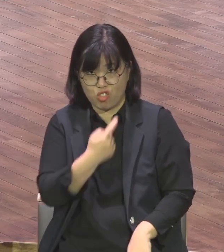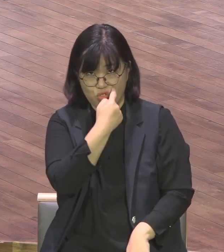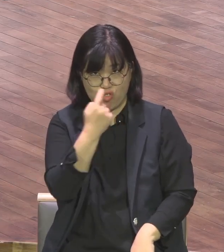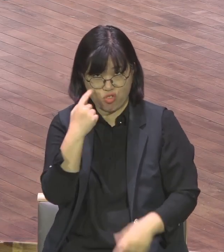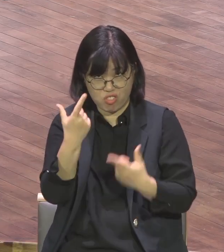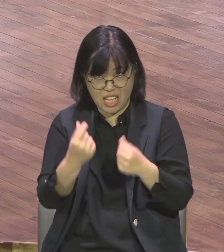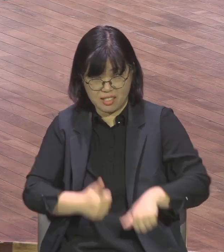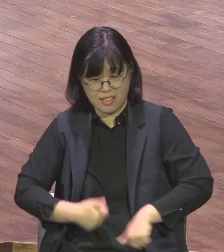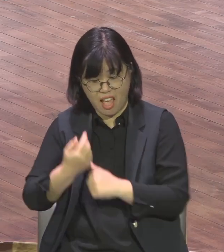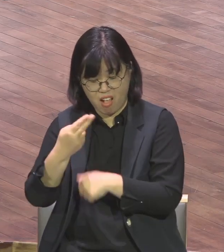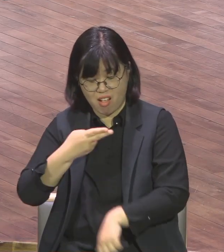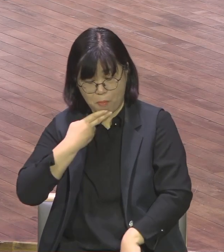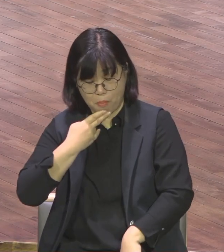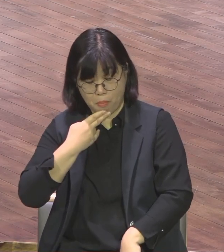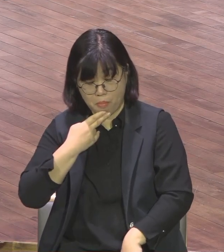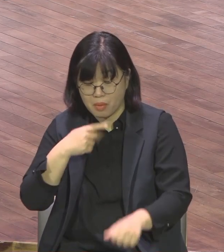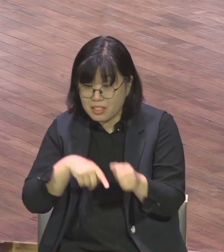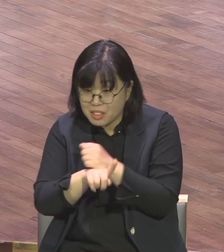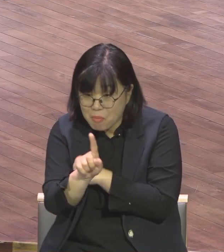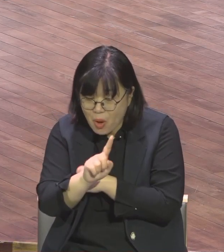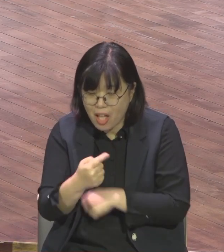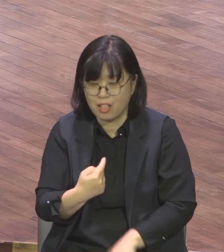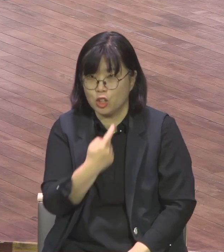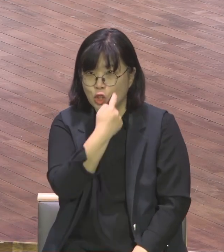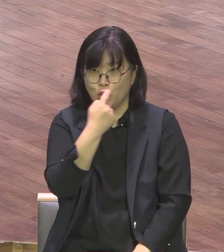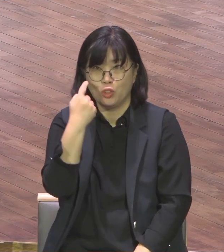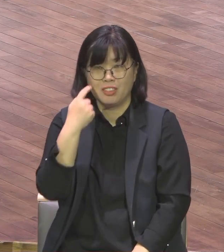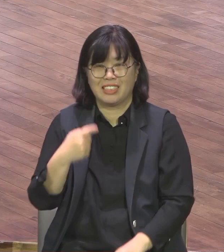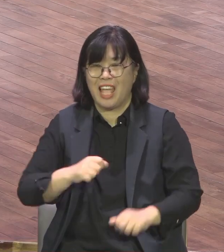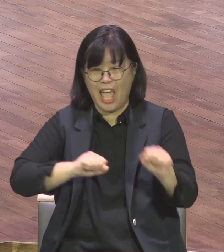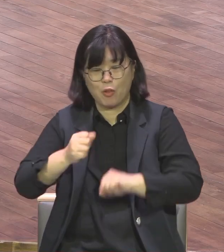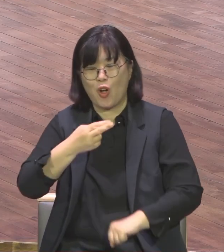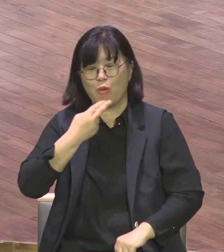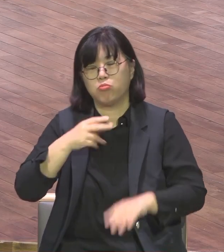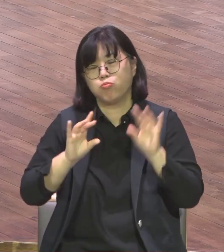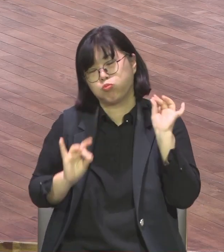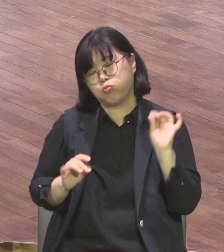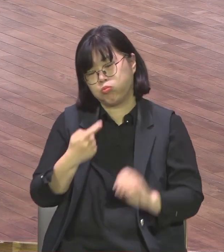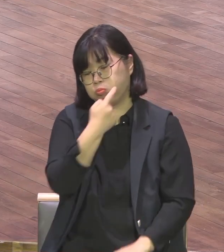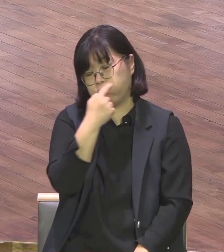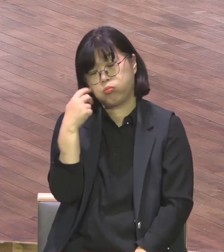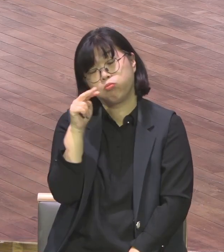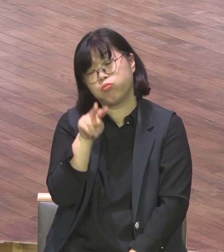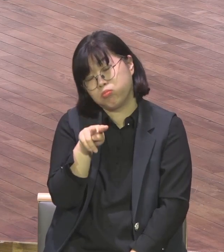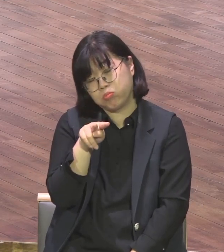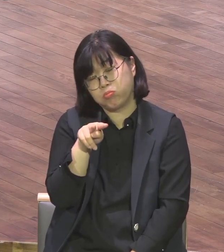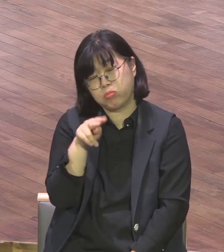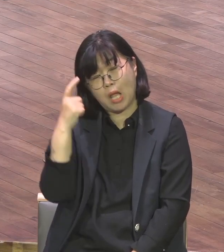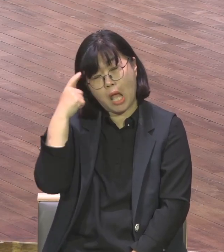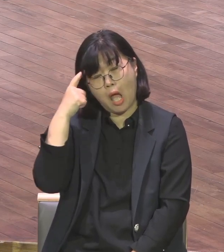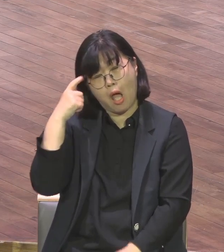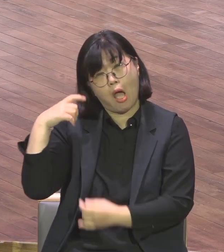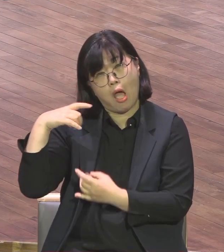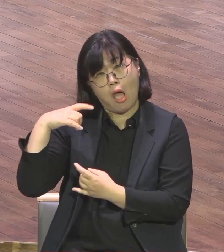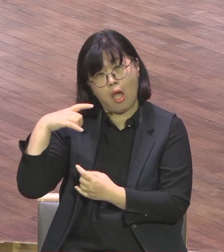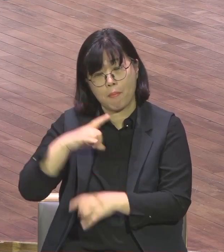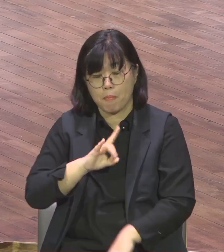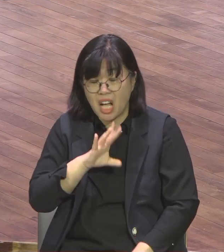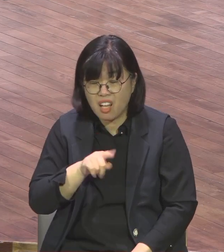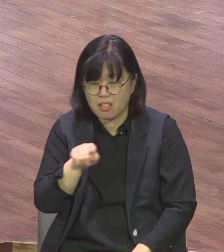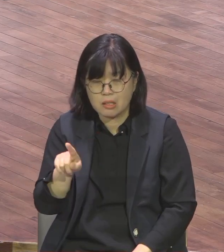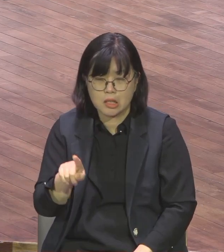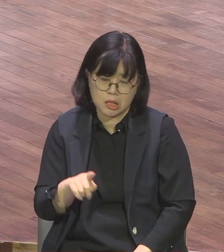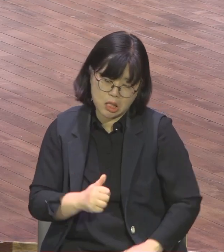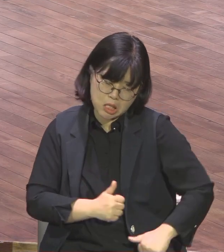무슨 의미입니까? 많은 사람들이 눈으로 생각으로만 하지 실제로